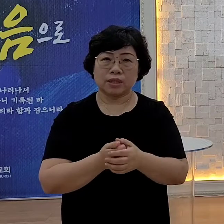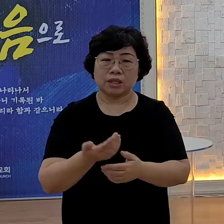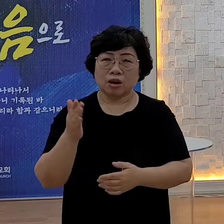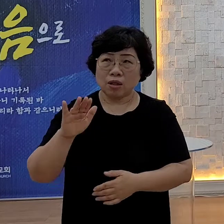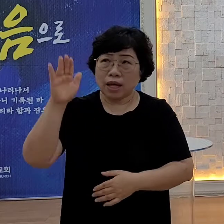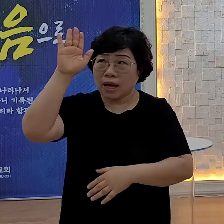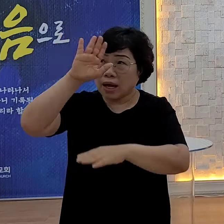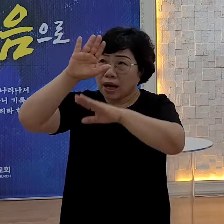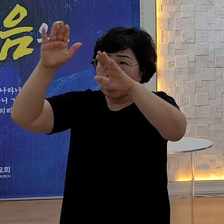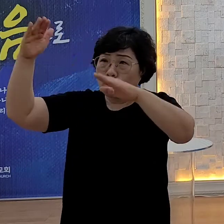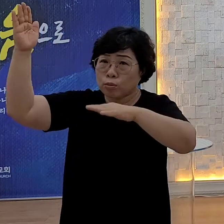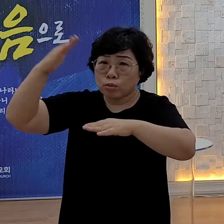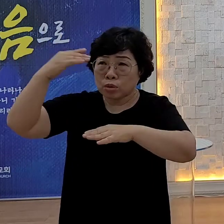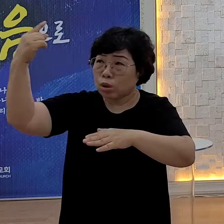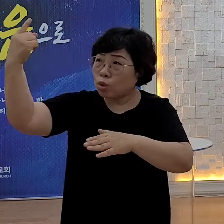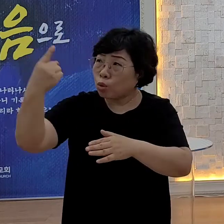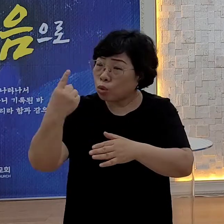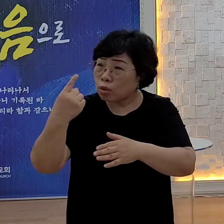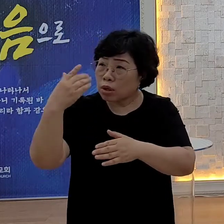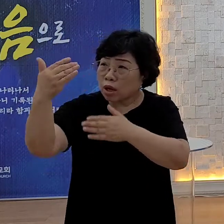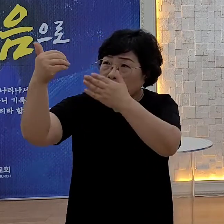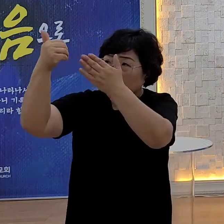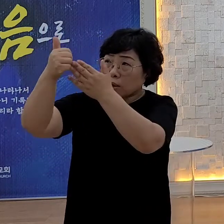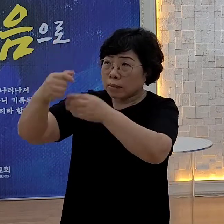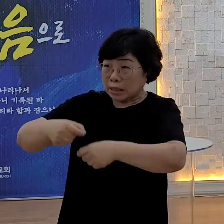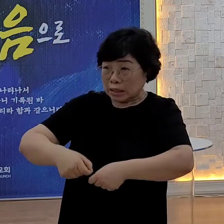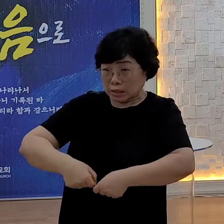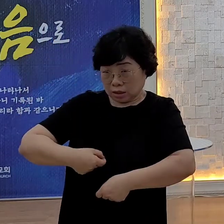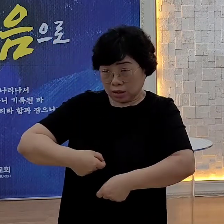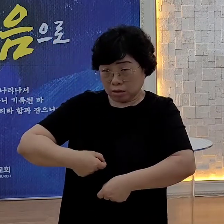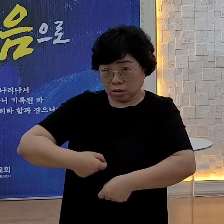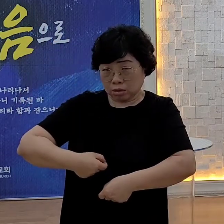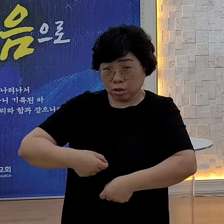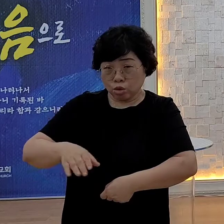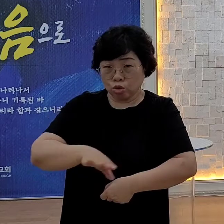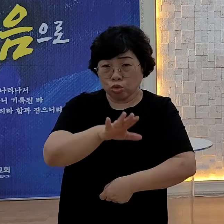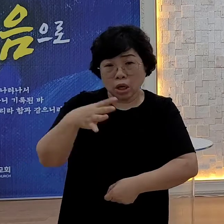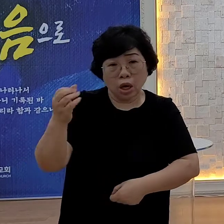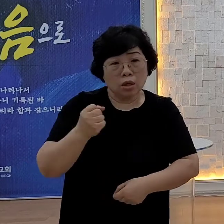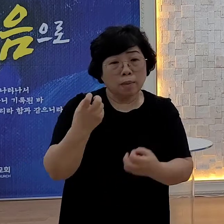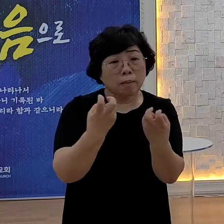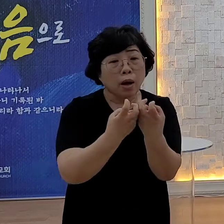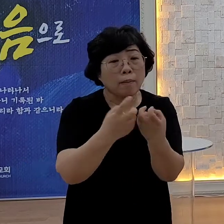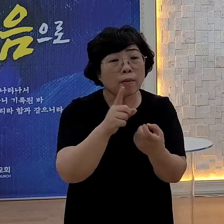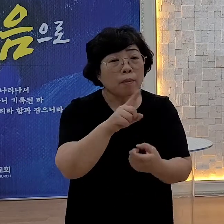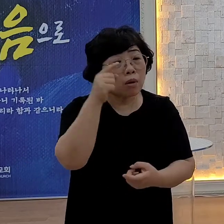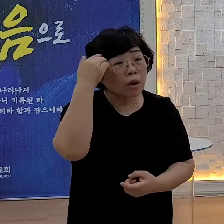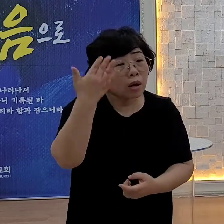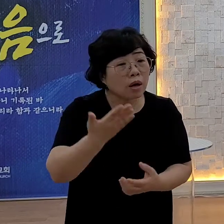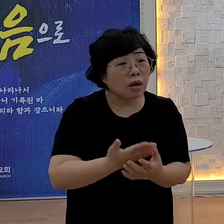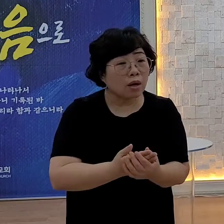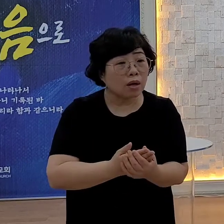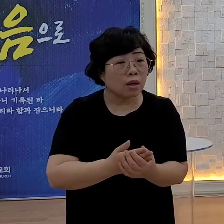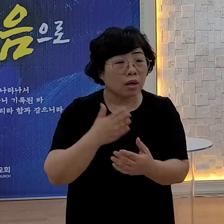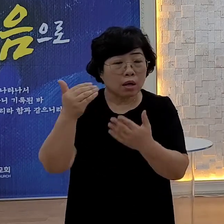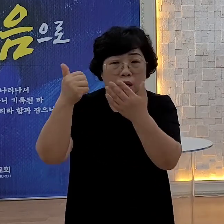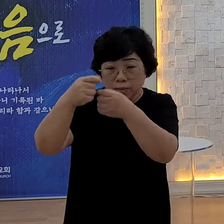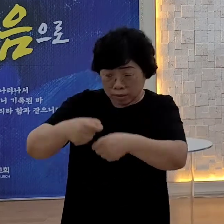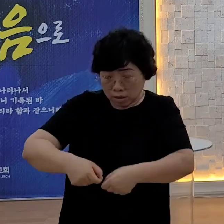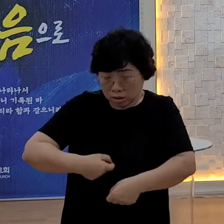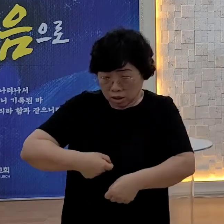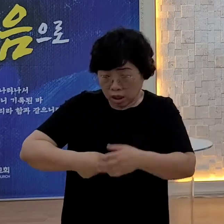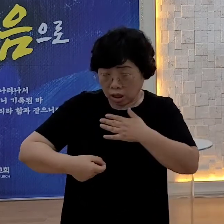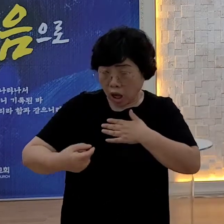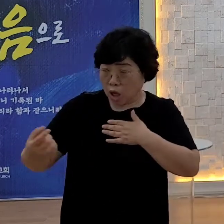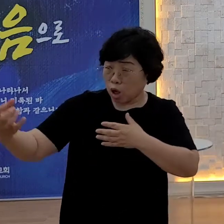내려온 그 하나님의 의를 우리가 얻는 방법은 무엇인가? 하나님의 의가 우리에게